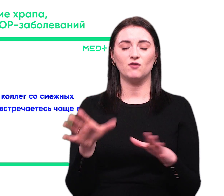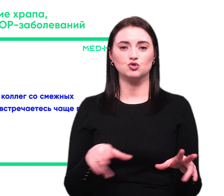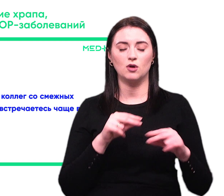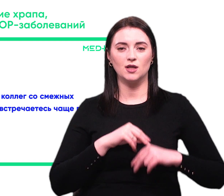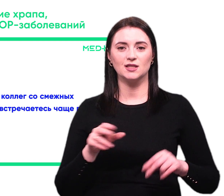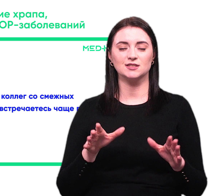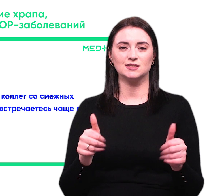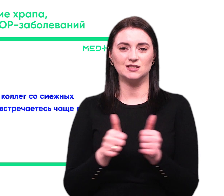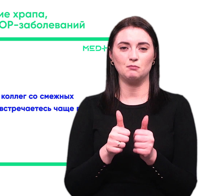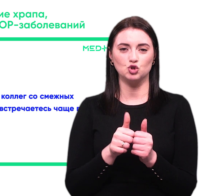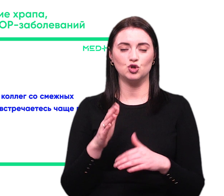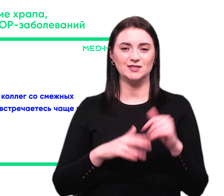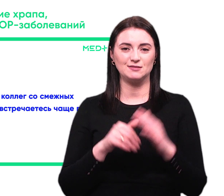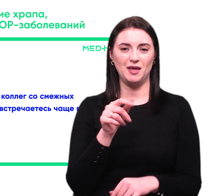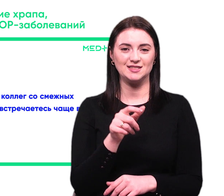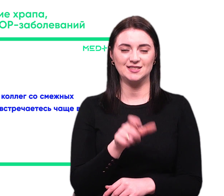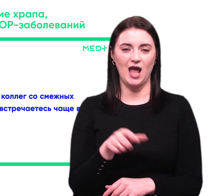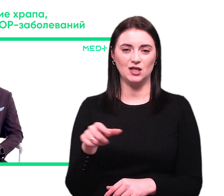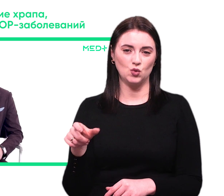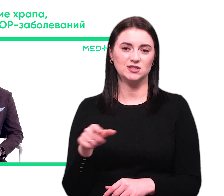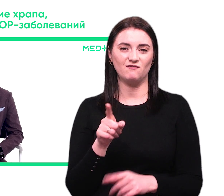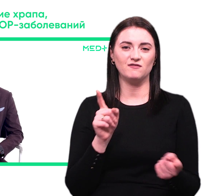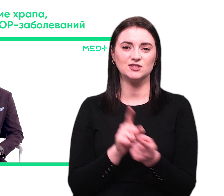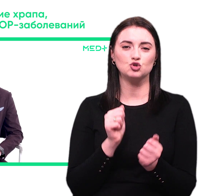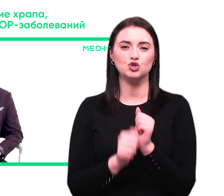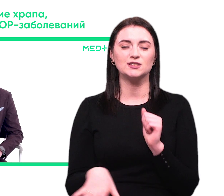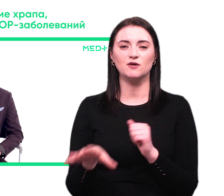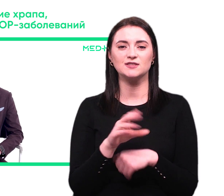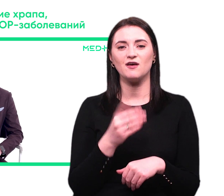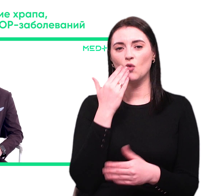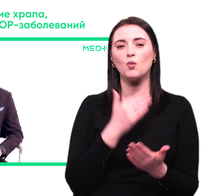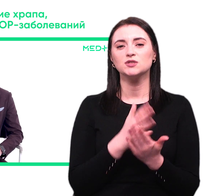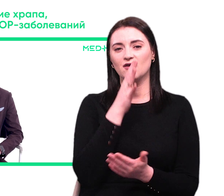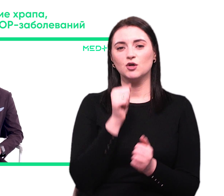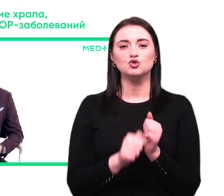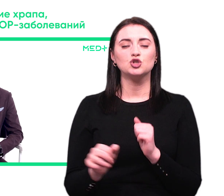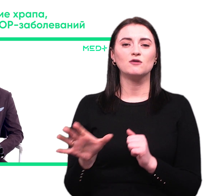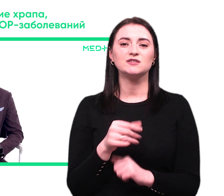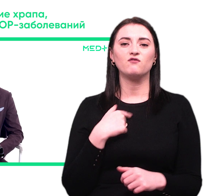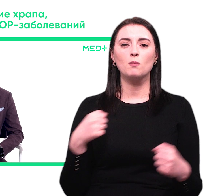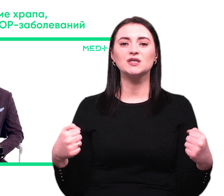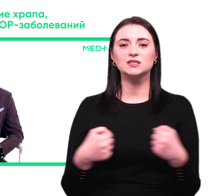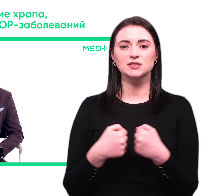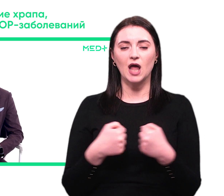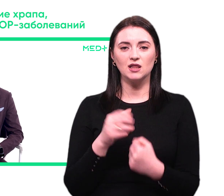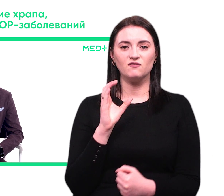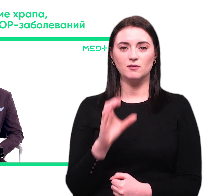смежных специальностей вы встречались чаще всего? В последнее время чаще всего мы сталкиваемся